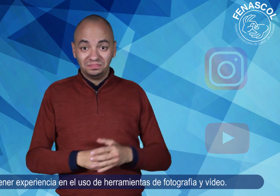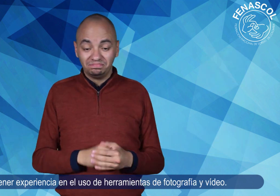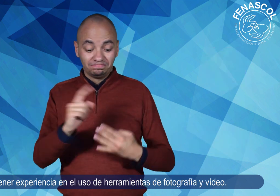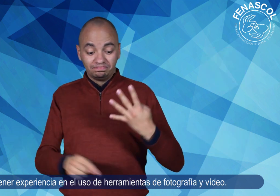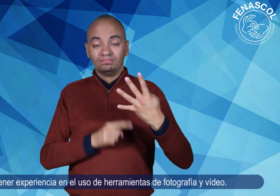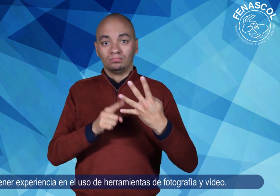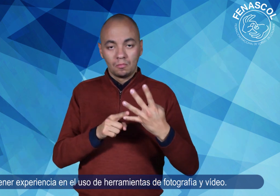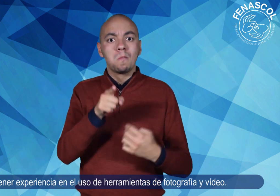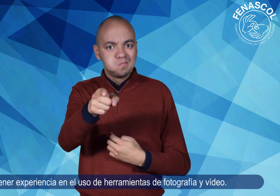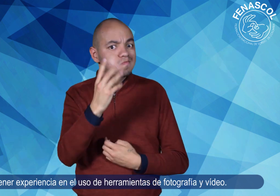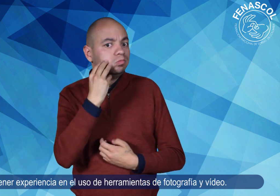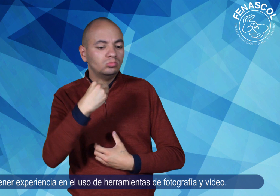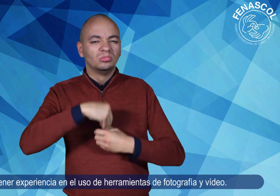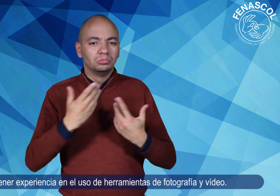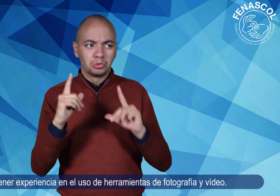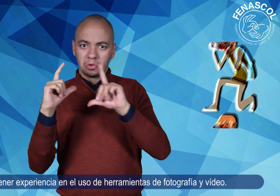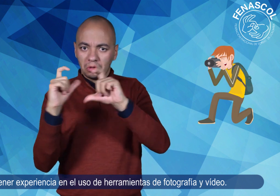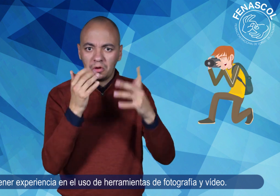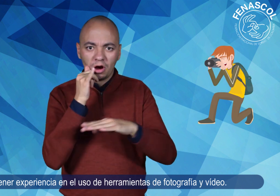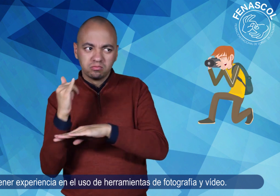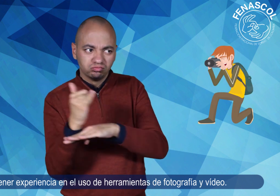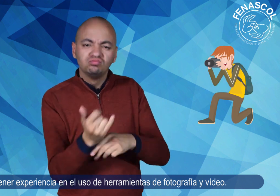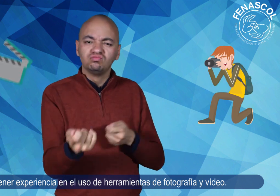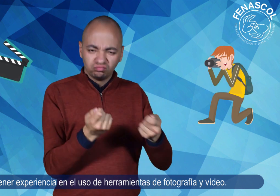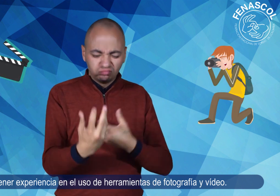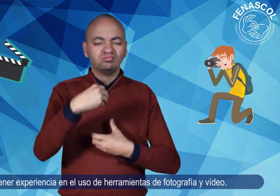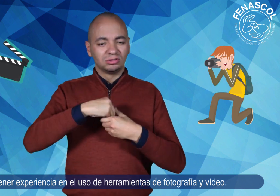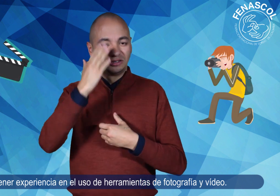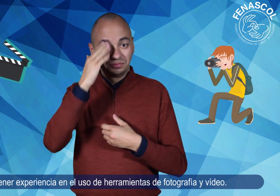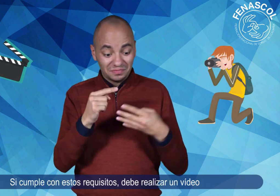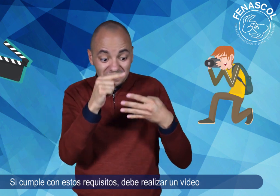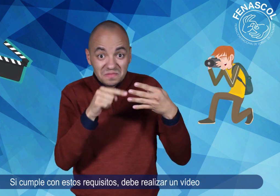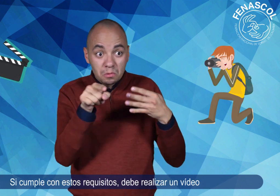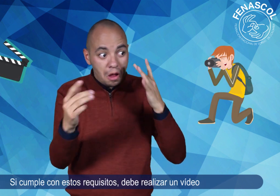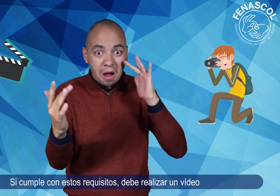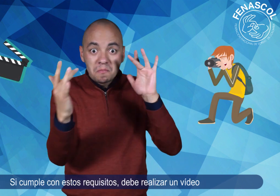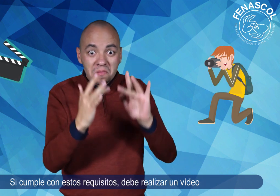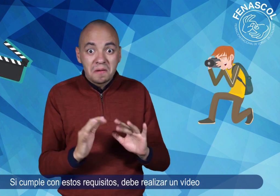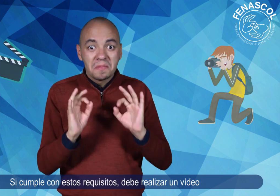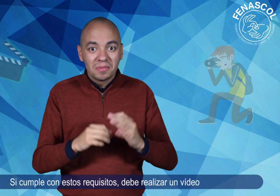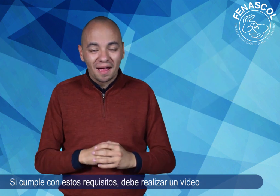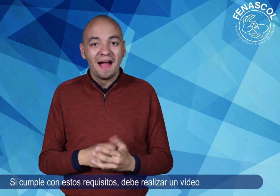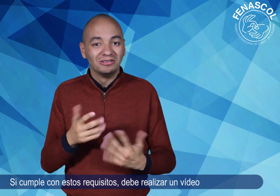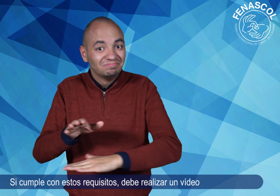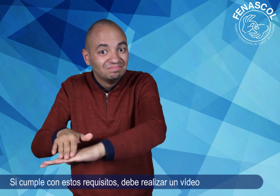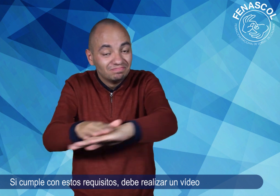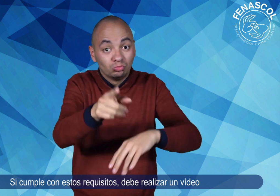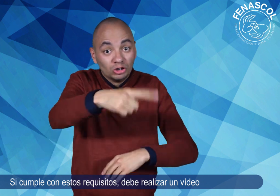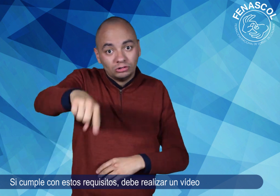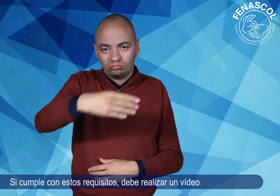Cuarto, tener experiencia en el uso de herramientas de fotografía y video. Si cumple con estos requisitos, debe realizar